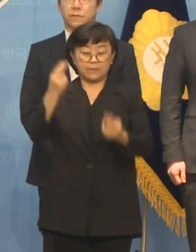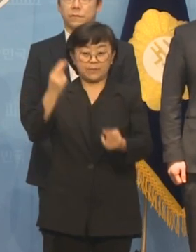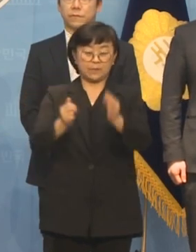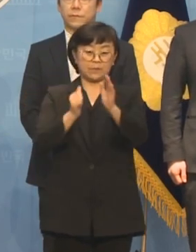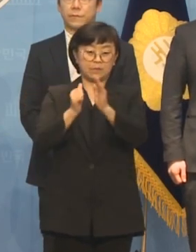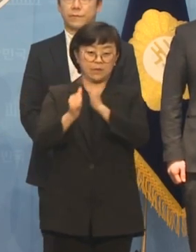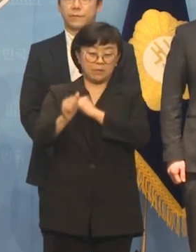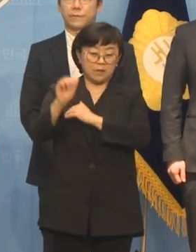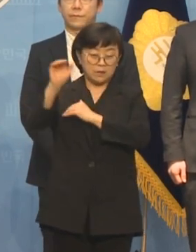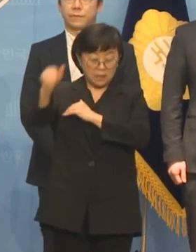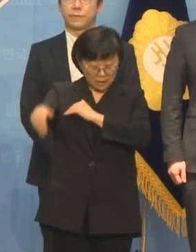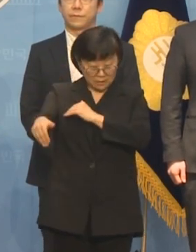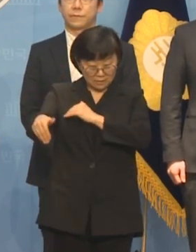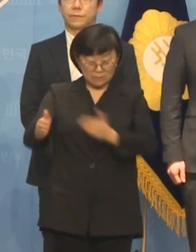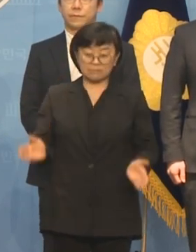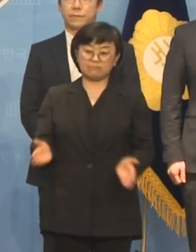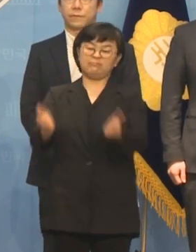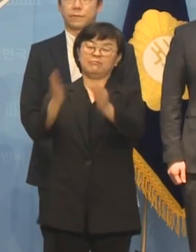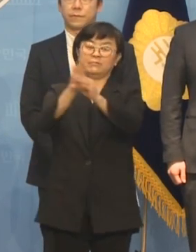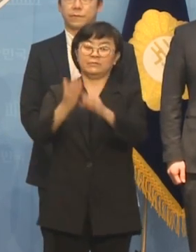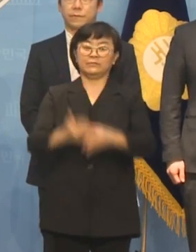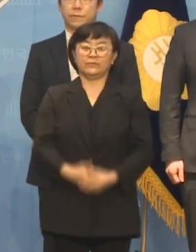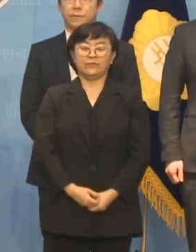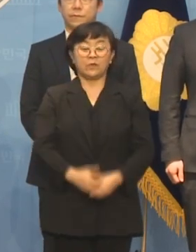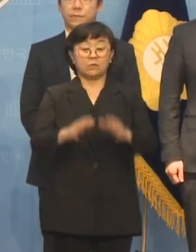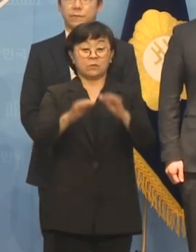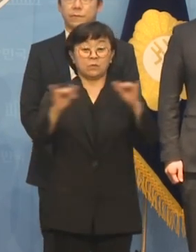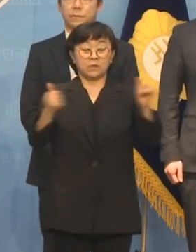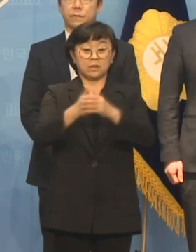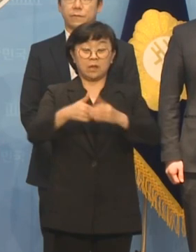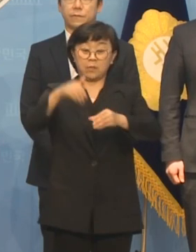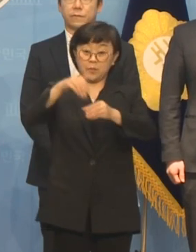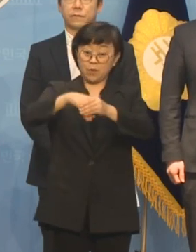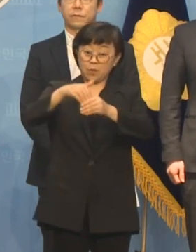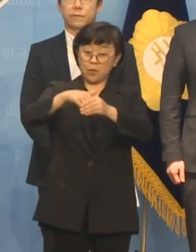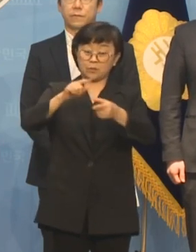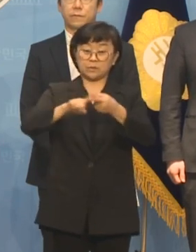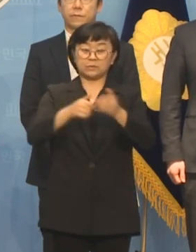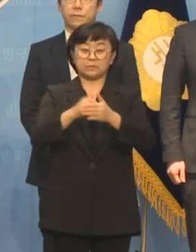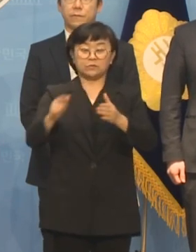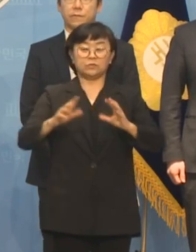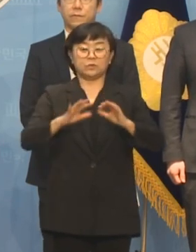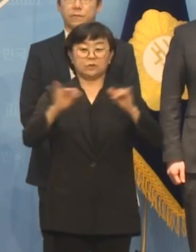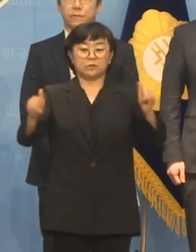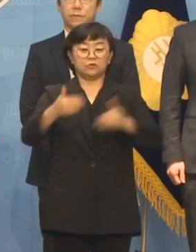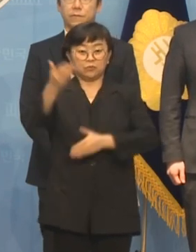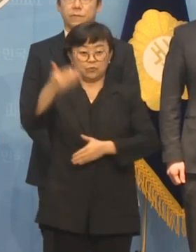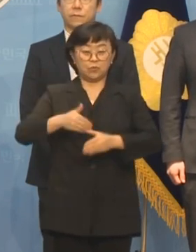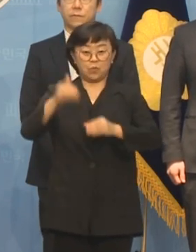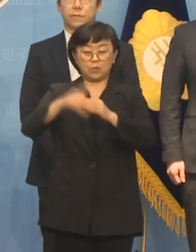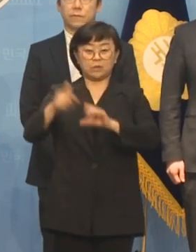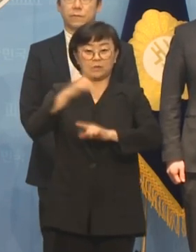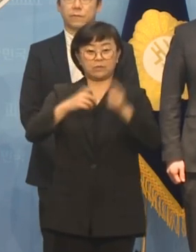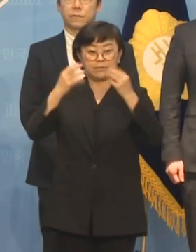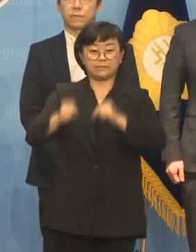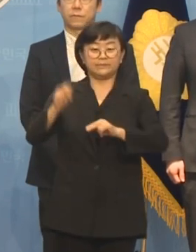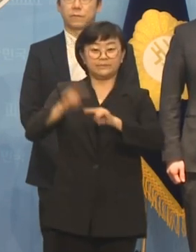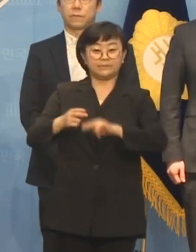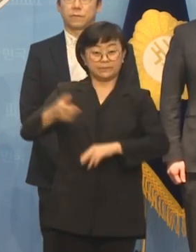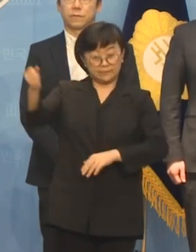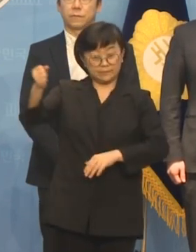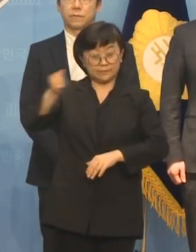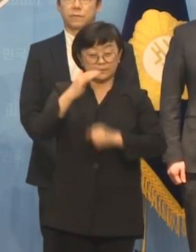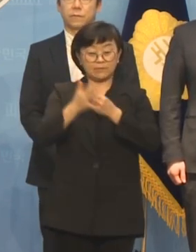퇴행을 선동하고 있습니다. 국민의 표를 사표로 만들고 국민이 준표보다 더 많은 의석을